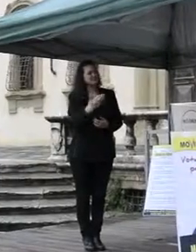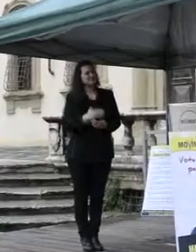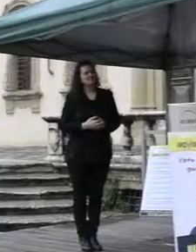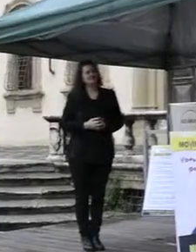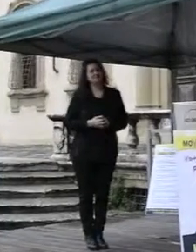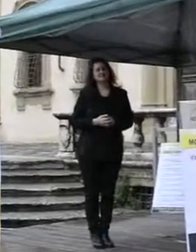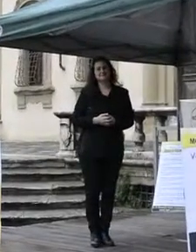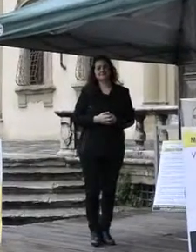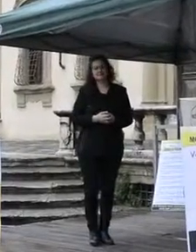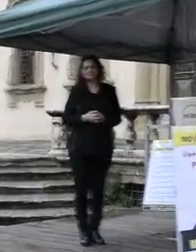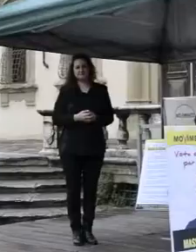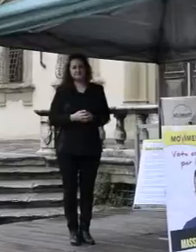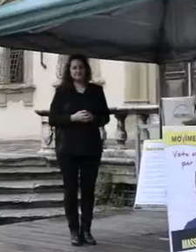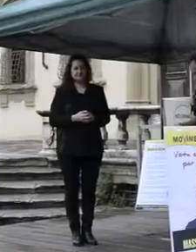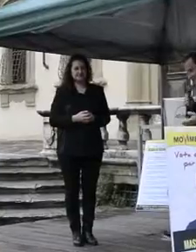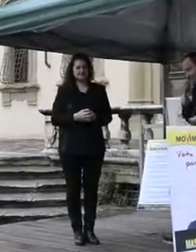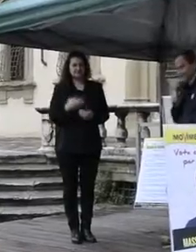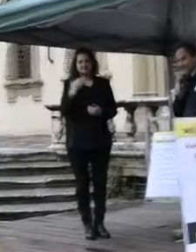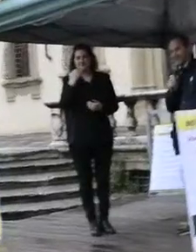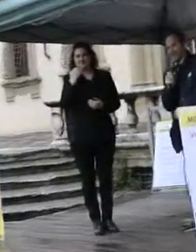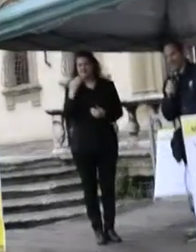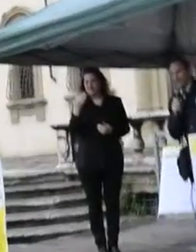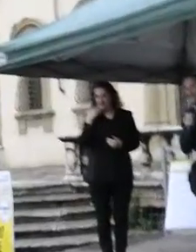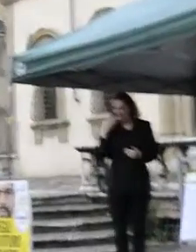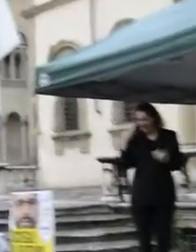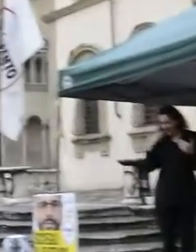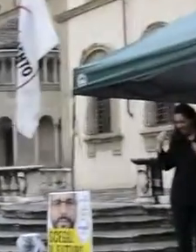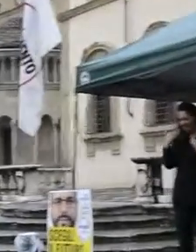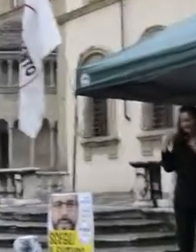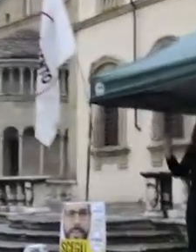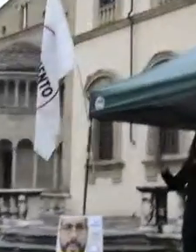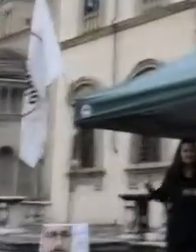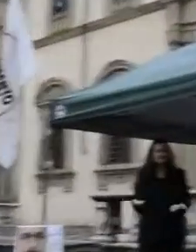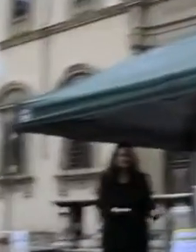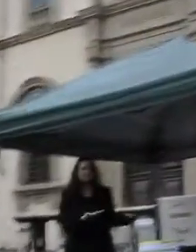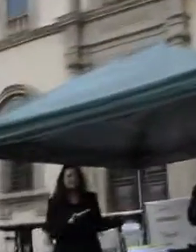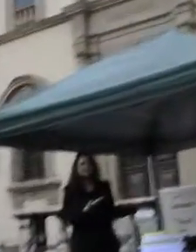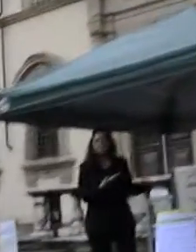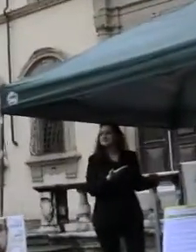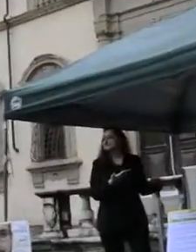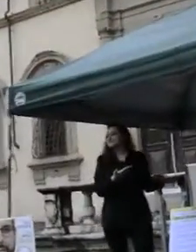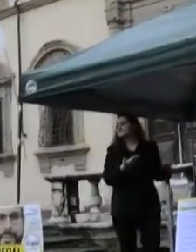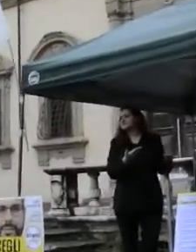Gianfranco Morini, ringrazio dell'invito, anche se